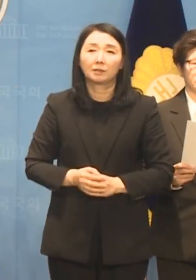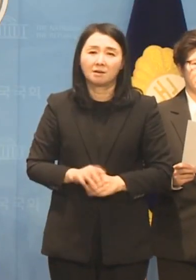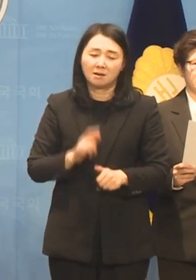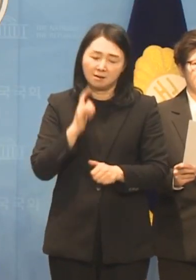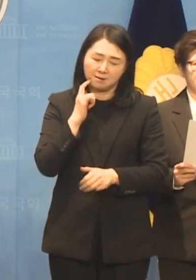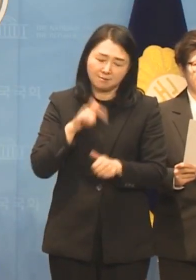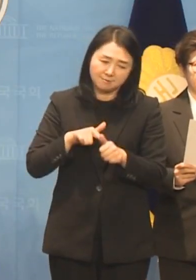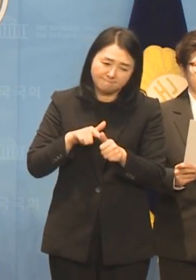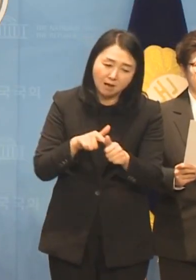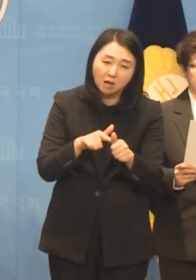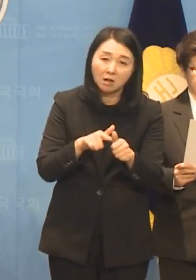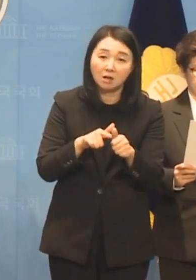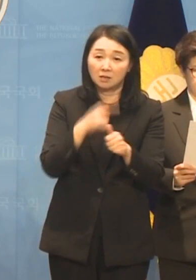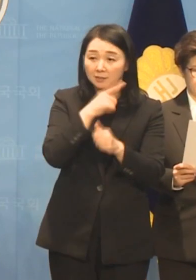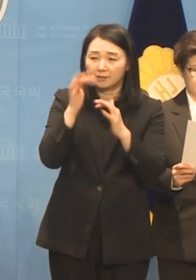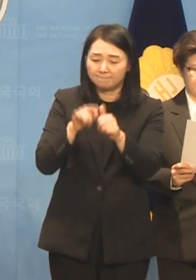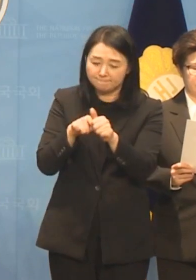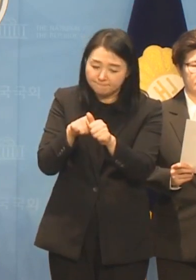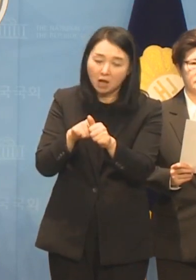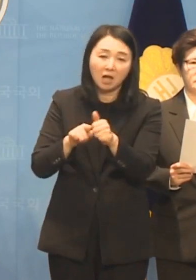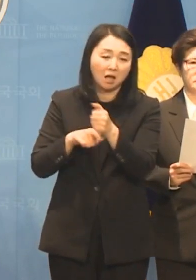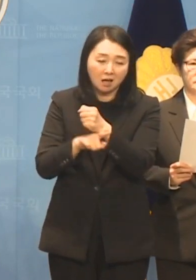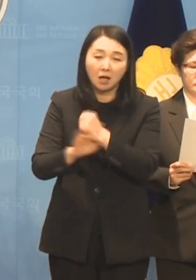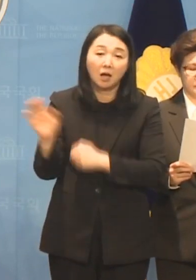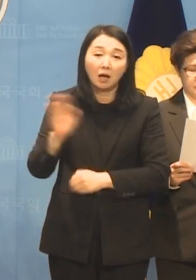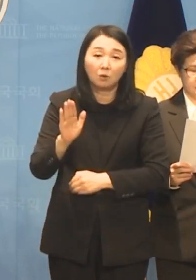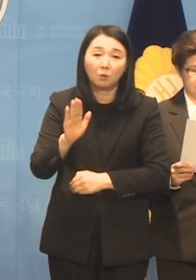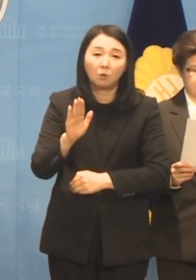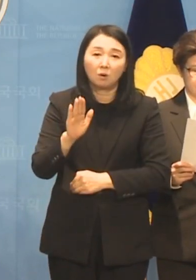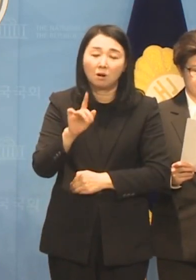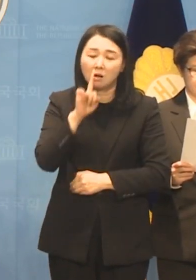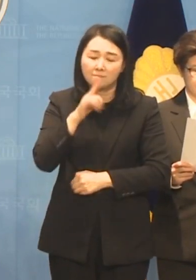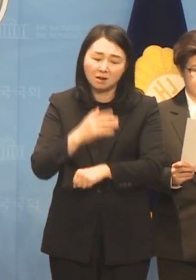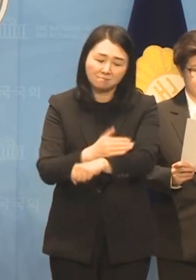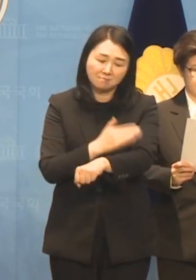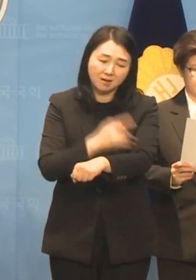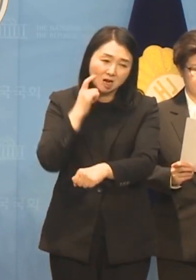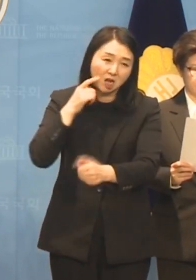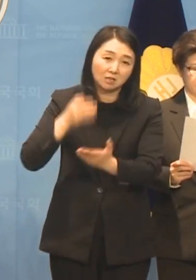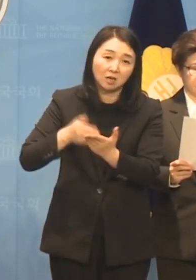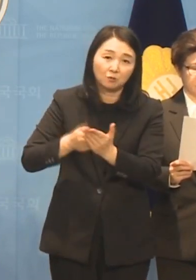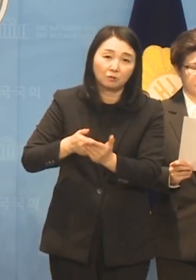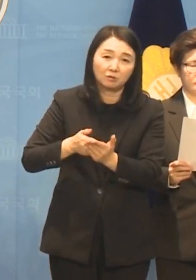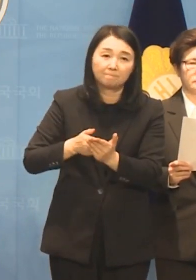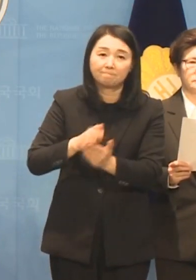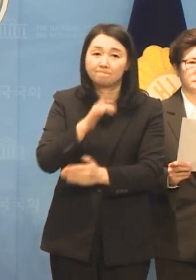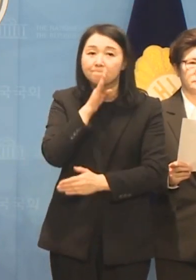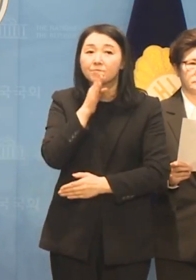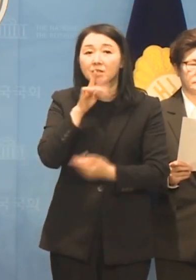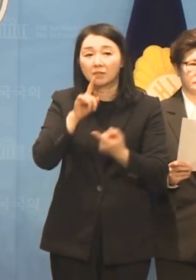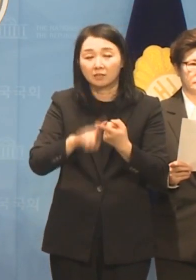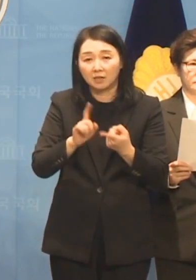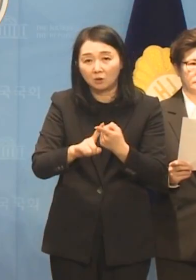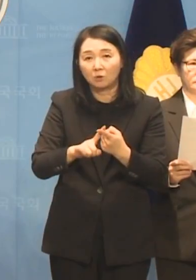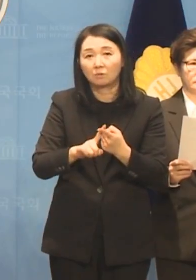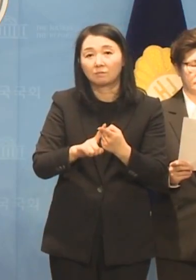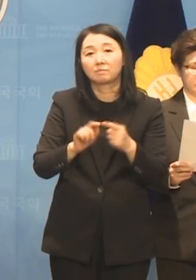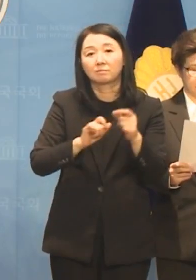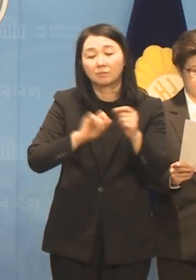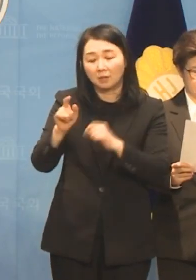쓰거나 증인들에게 강요하지 않고 부풀려진 계엄 괴담을 오직 사실에 근거하여